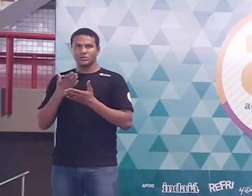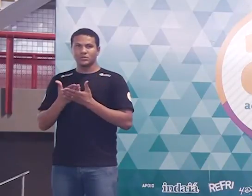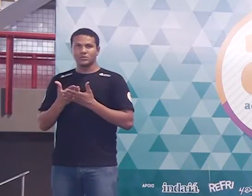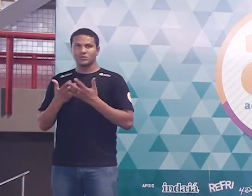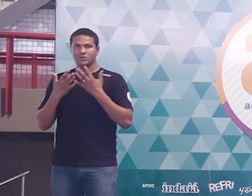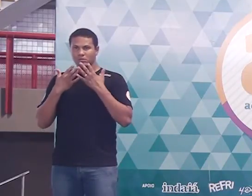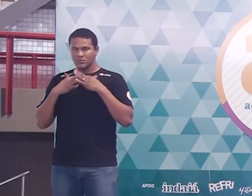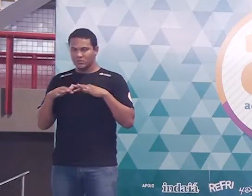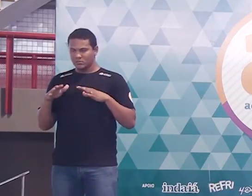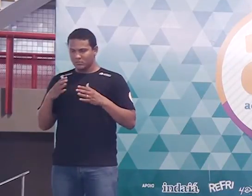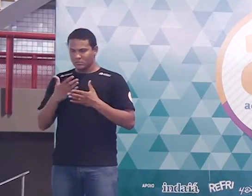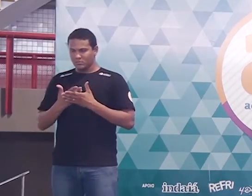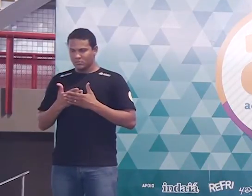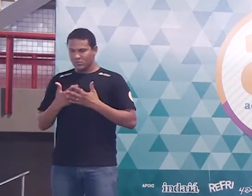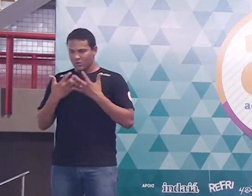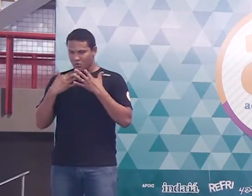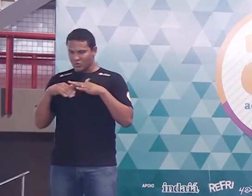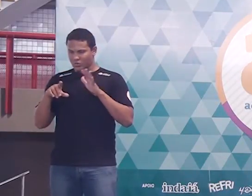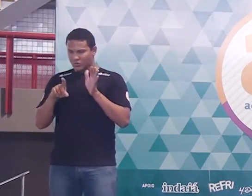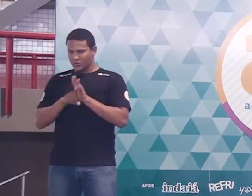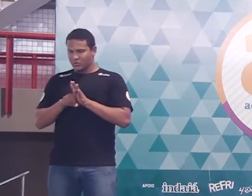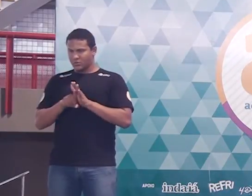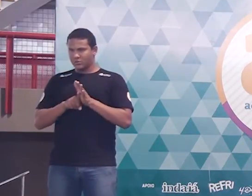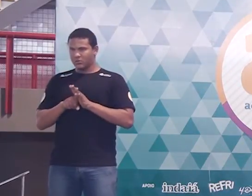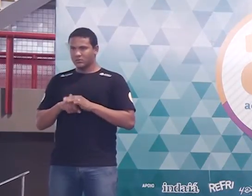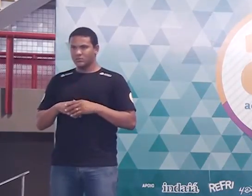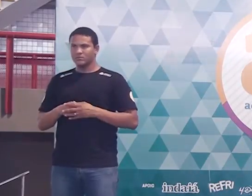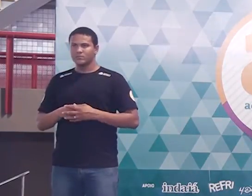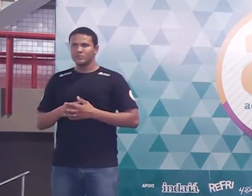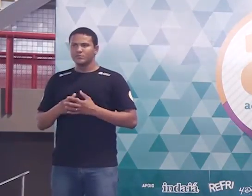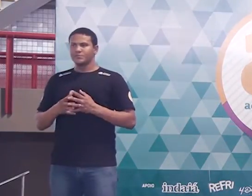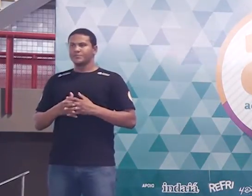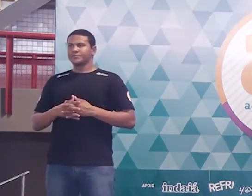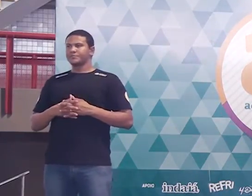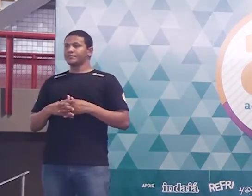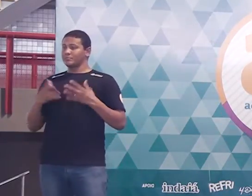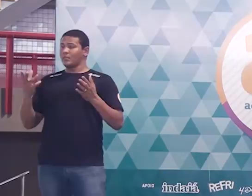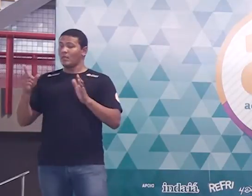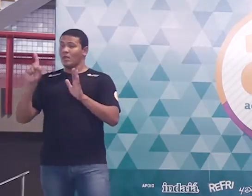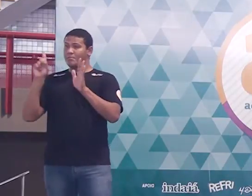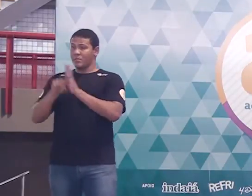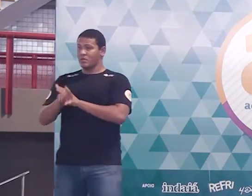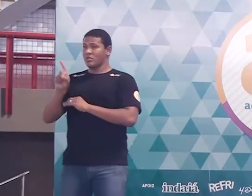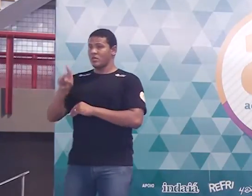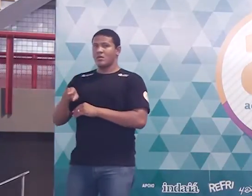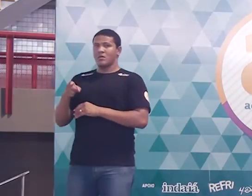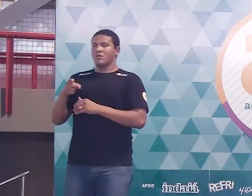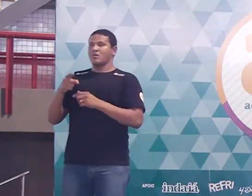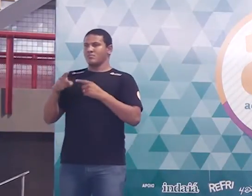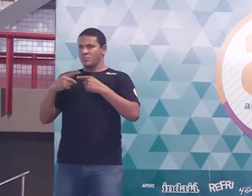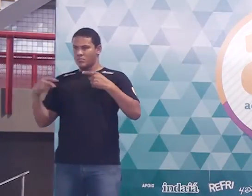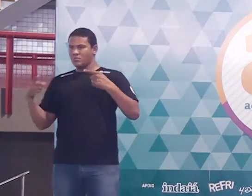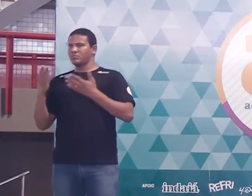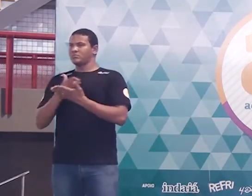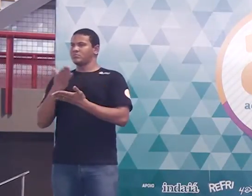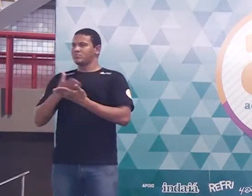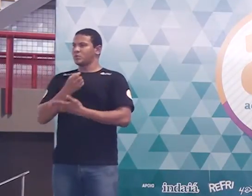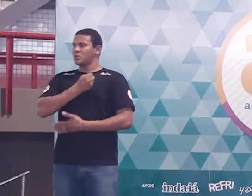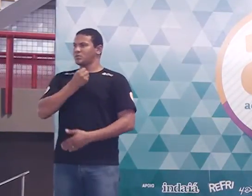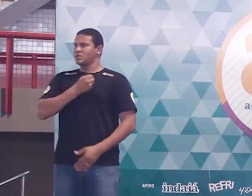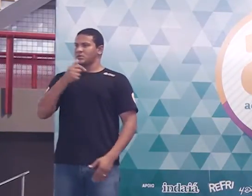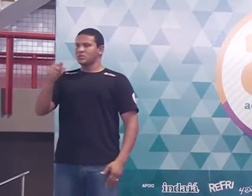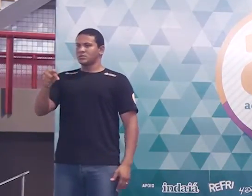Tá, tranquilo. Ó, a primeira questão, pessoal, tá no teu módulo, tá certo? Na página 72. Ó, pega